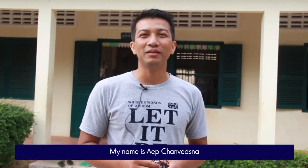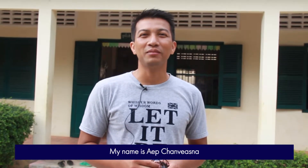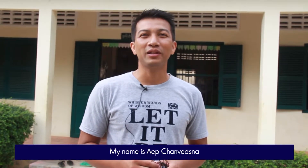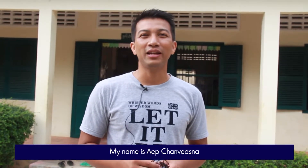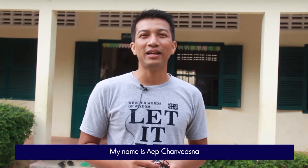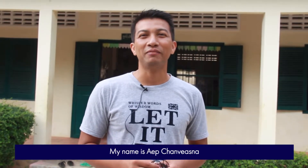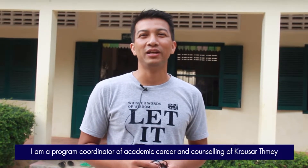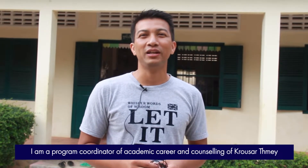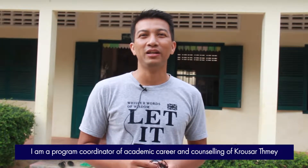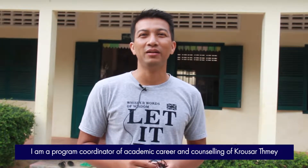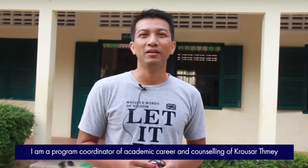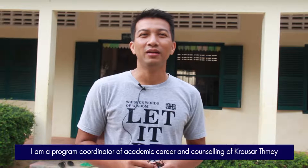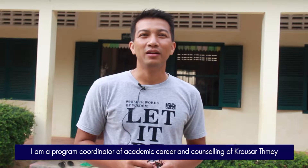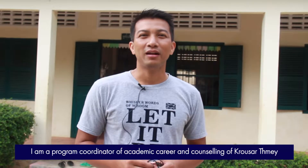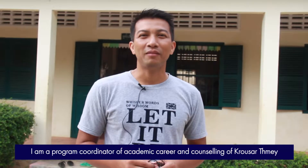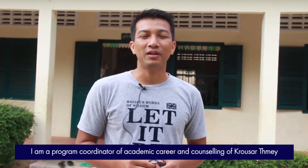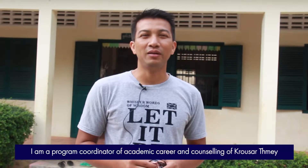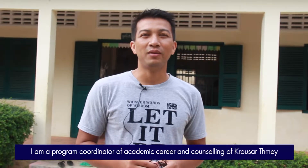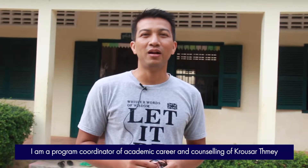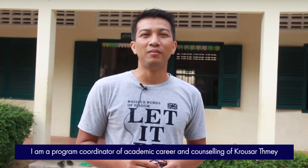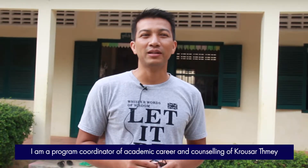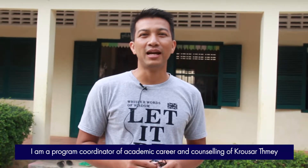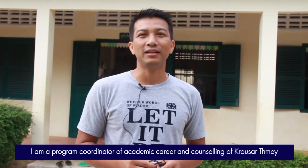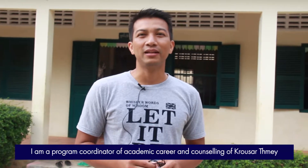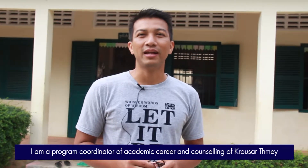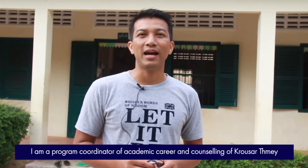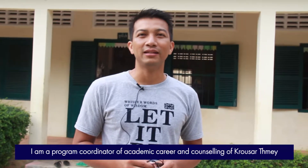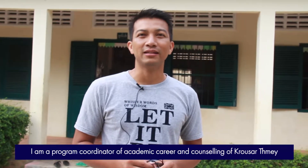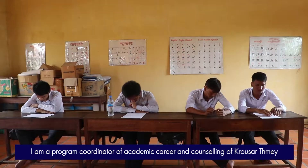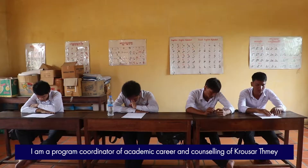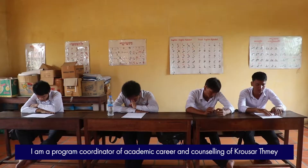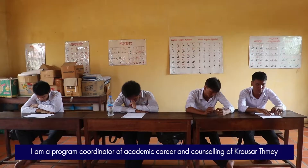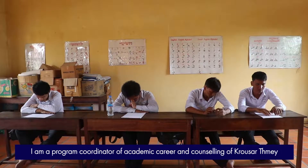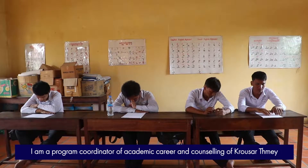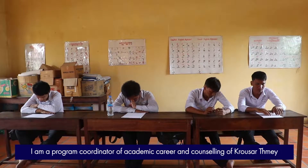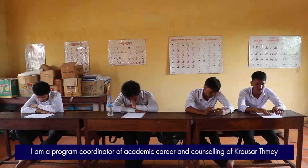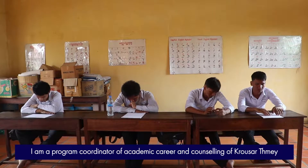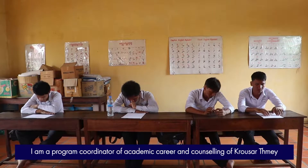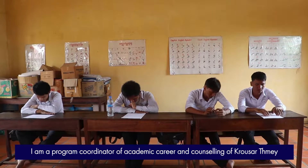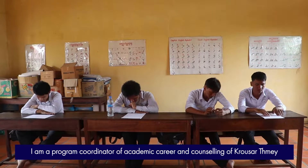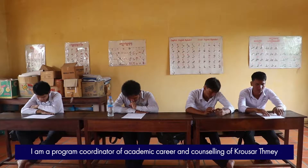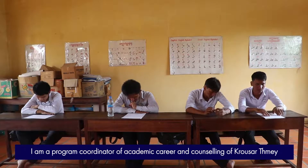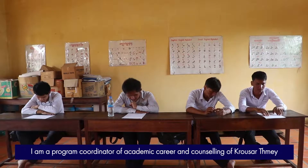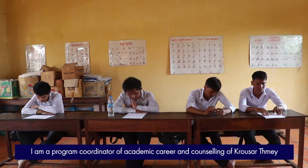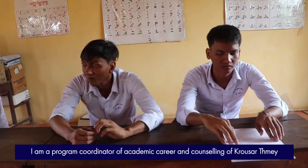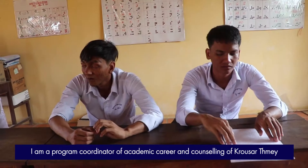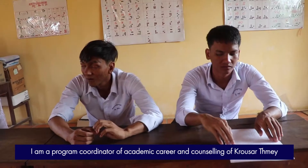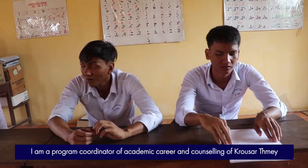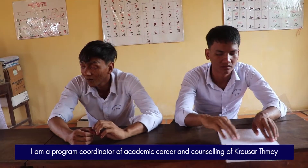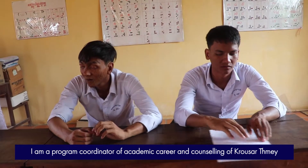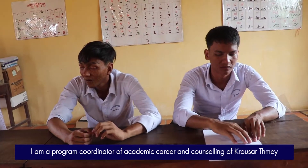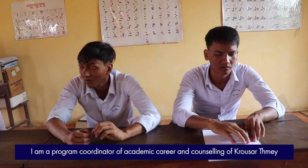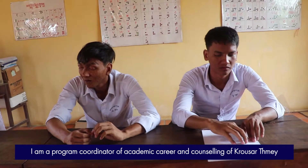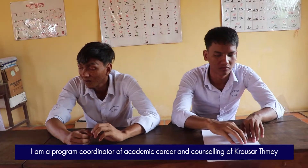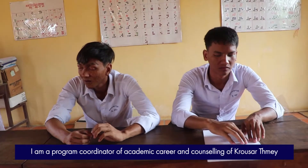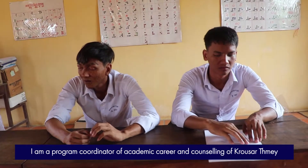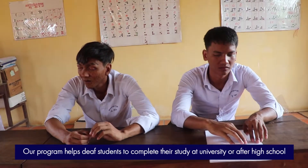một thiền cảm thì đo sắc xa từ lời cả sắc xa nâng cao nghi bỏng cả Krousar Thmey